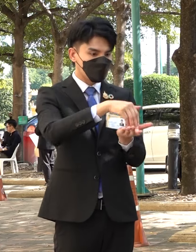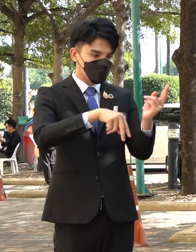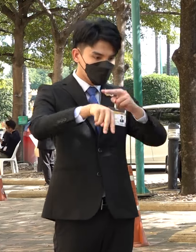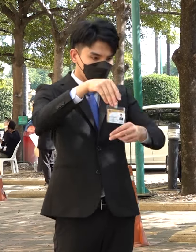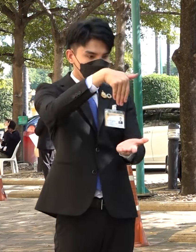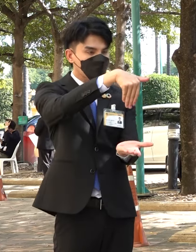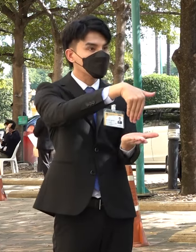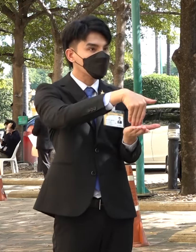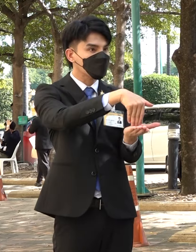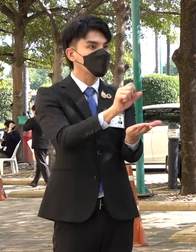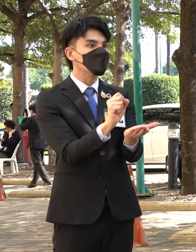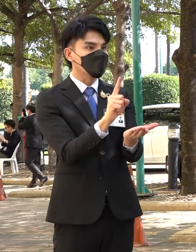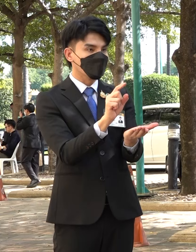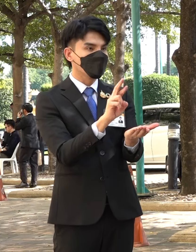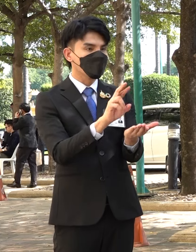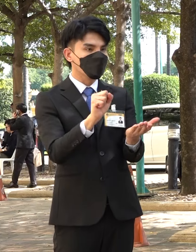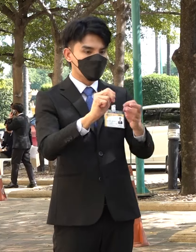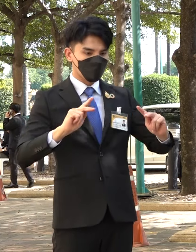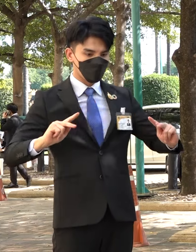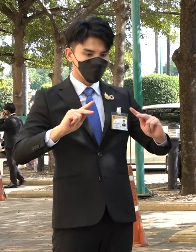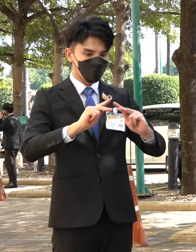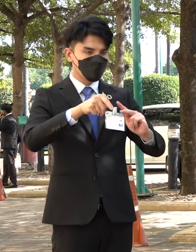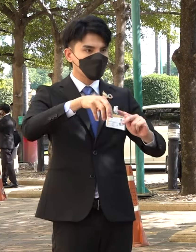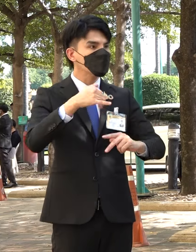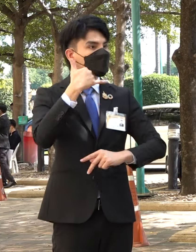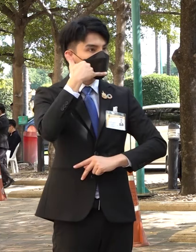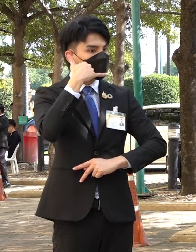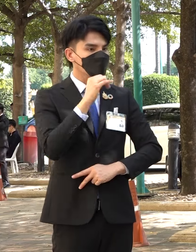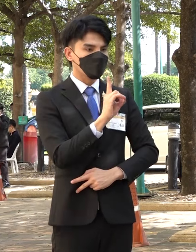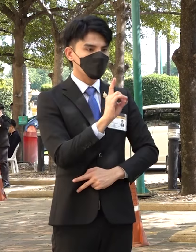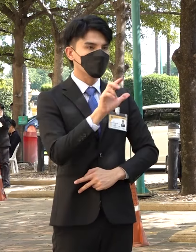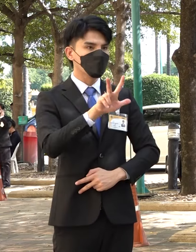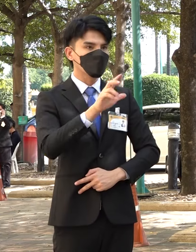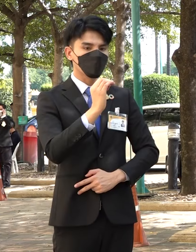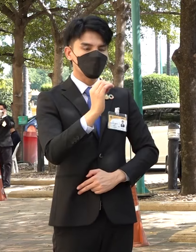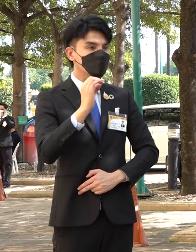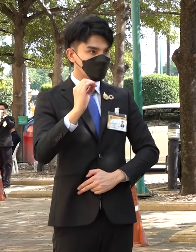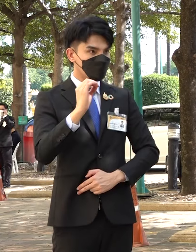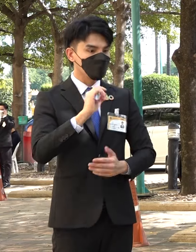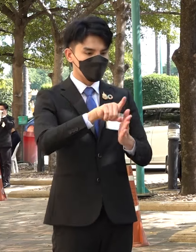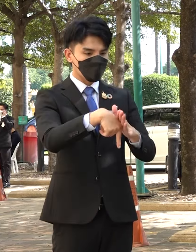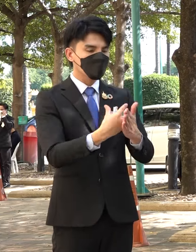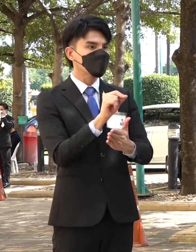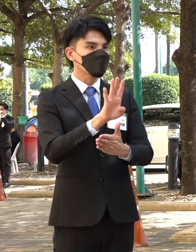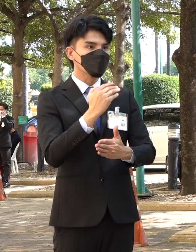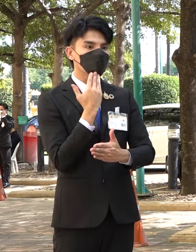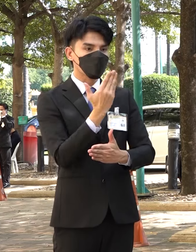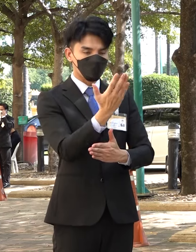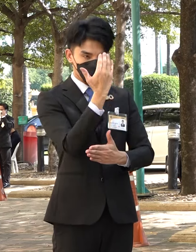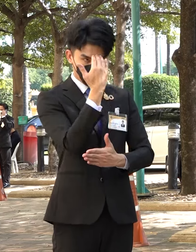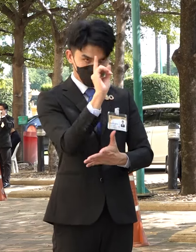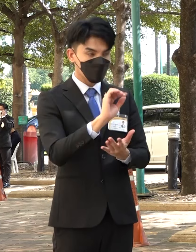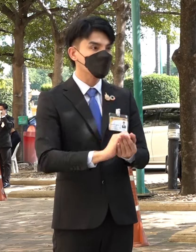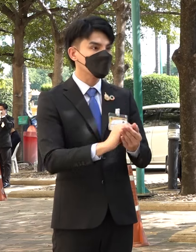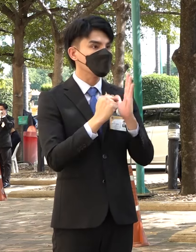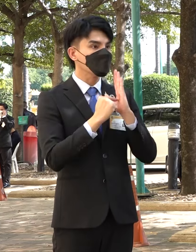จัดการสวัสดิภาพประชาชนของกระทรวงพม.ที่หมายเลข1300นะครับได้ตลอด24ชั่วโมงเพราะว่